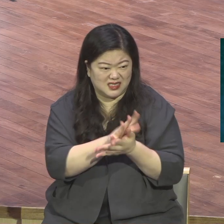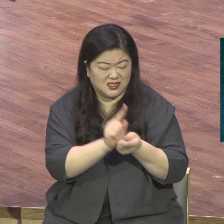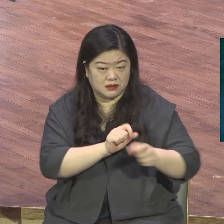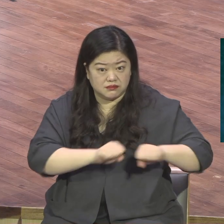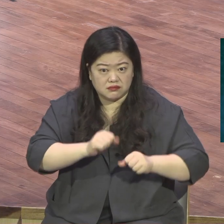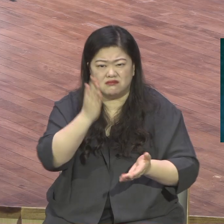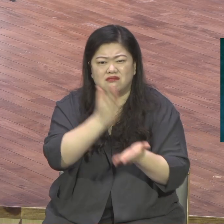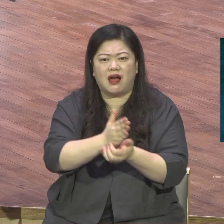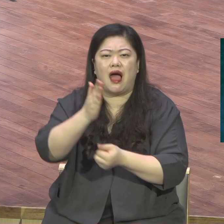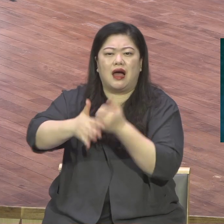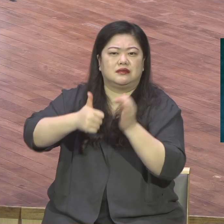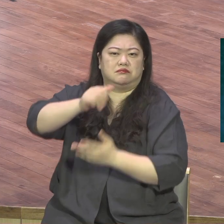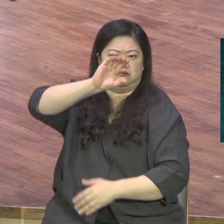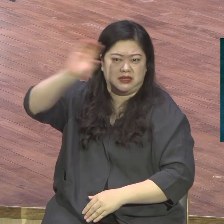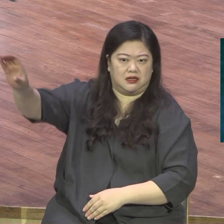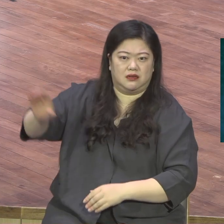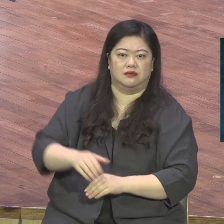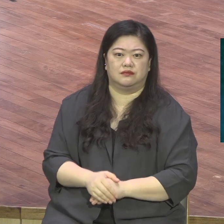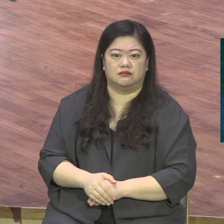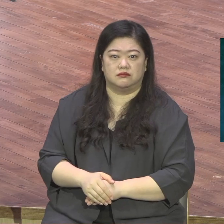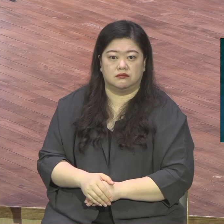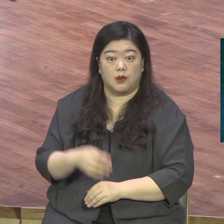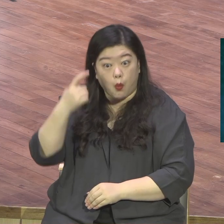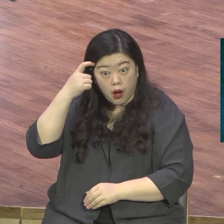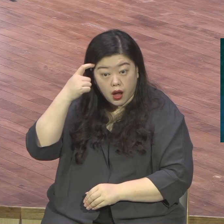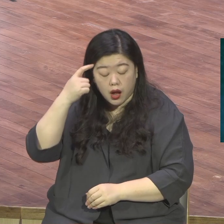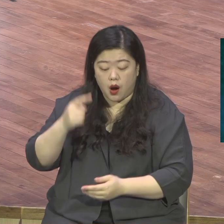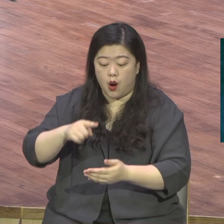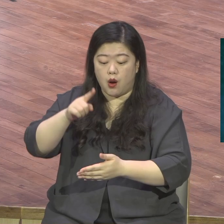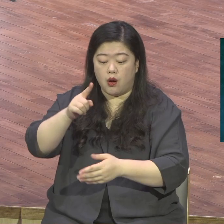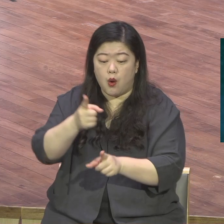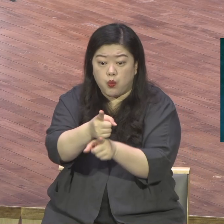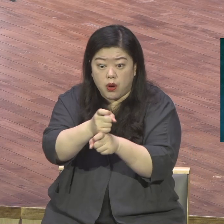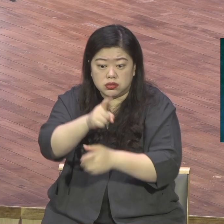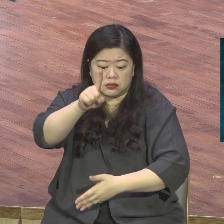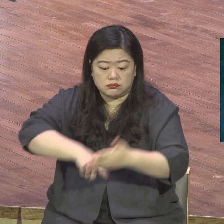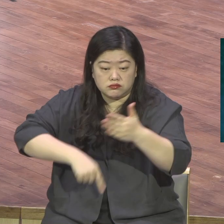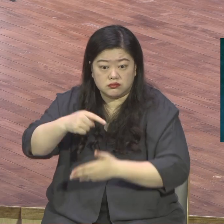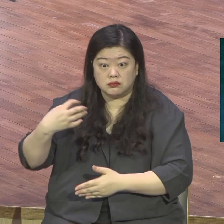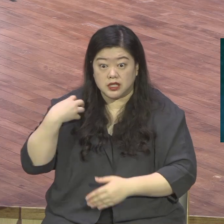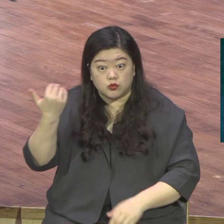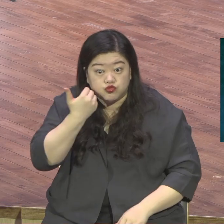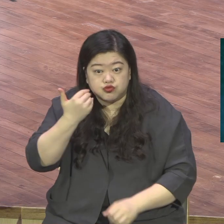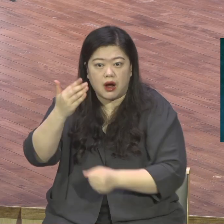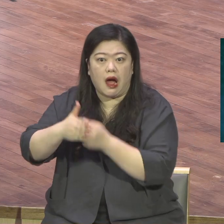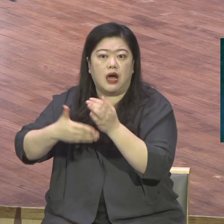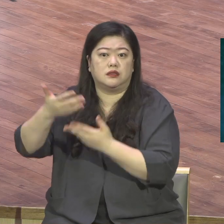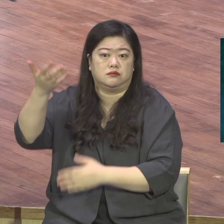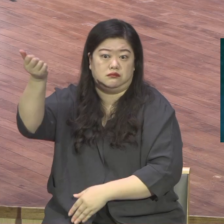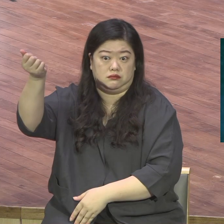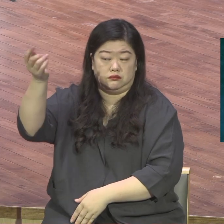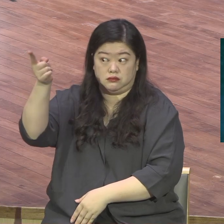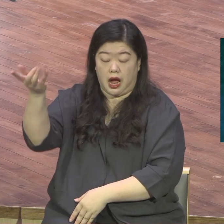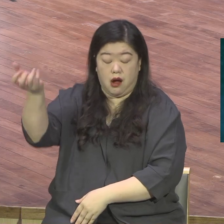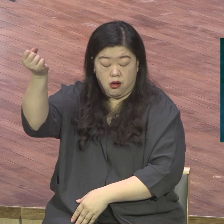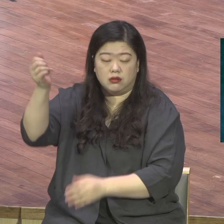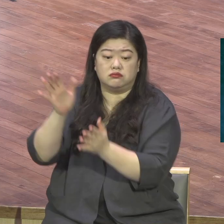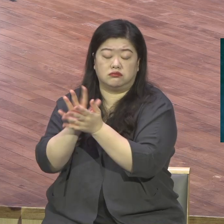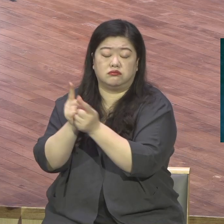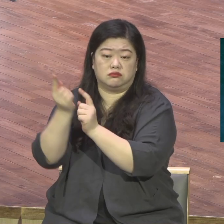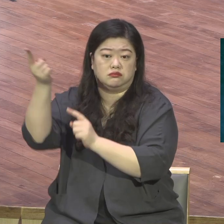맡기라. 기록되었으되 원수 갚는 것이 내게 있으니 내가 갚으리라고 주께서